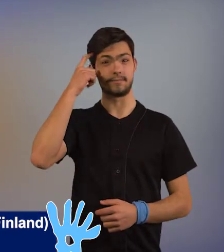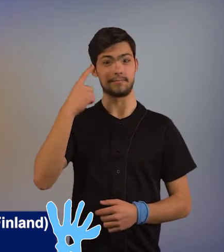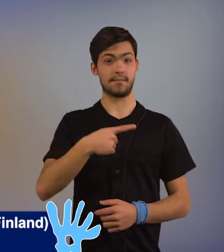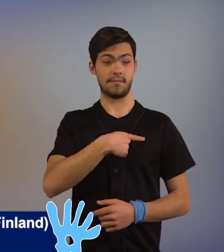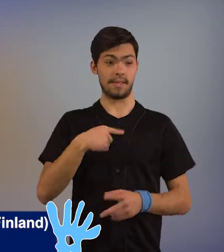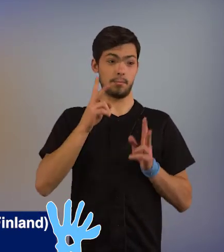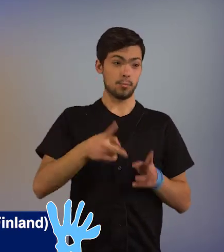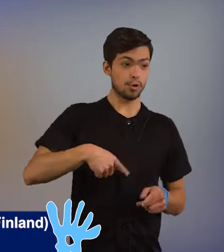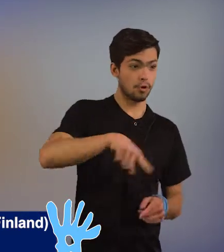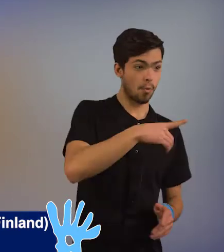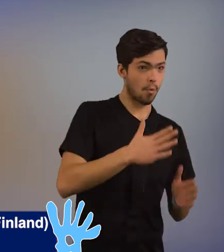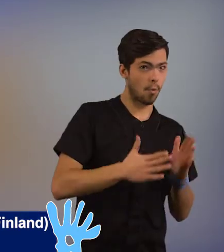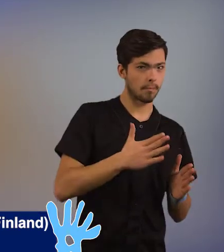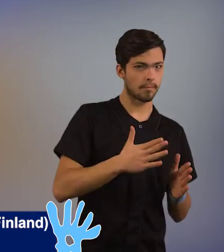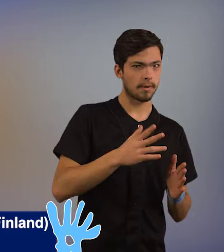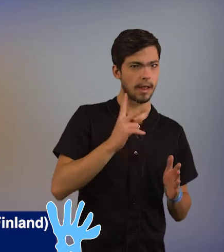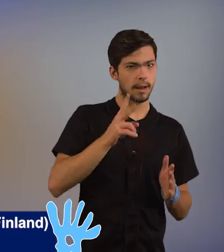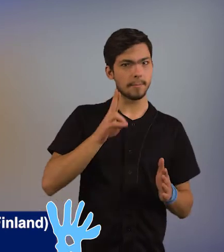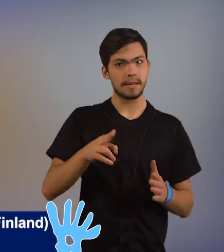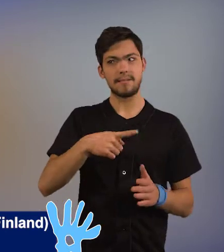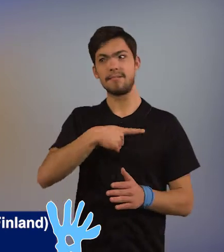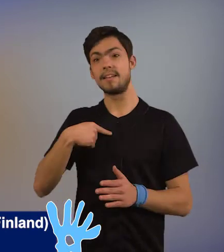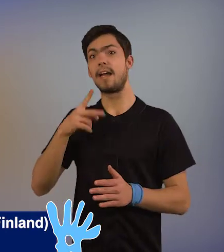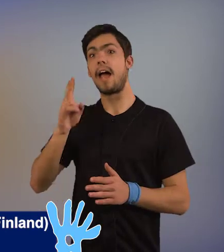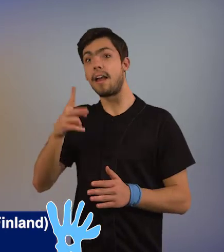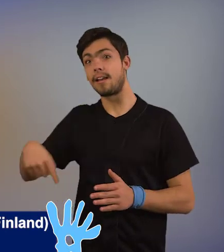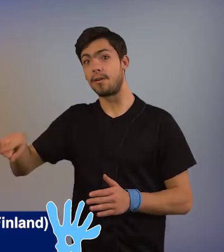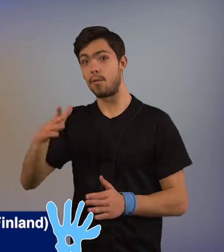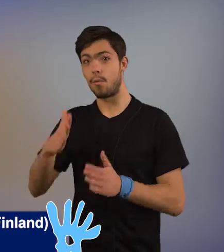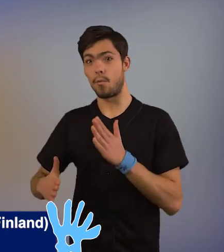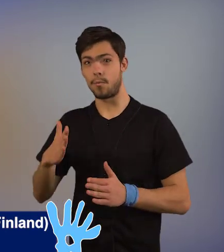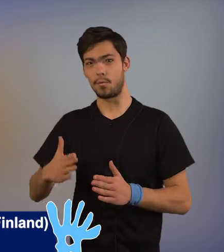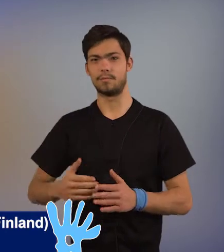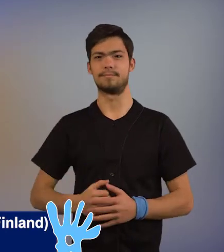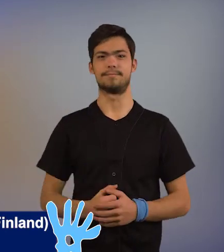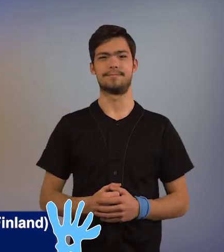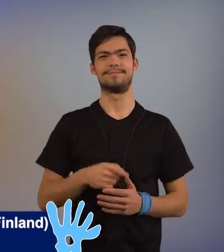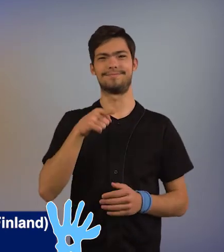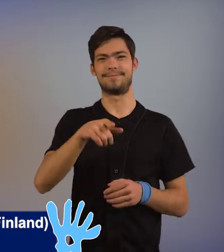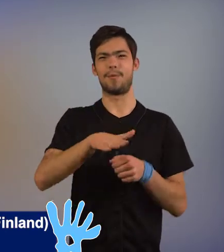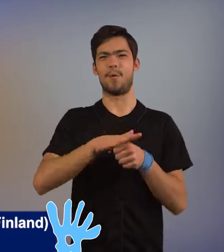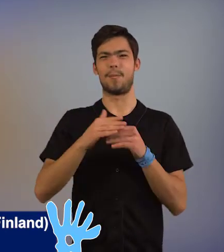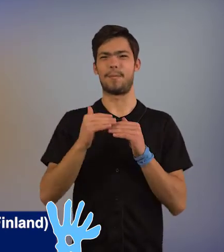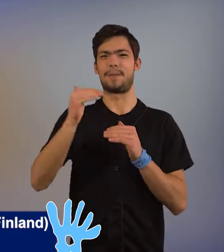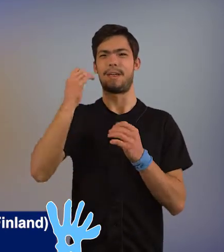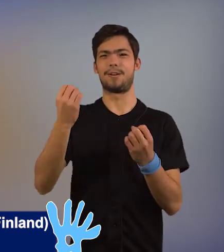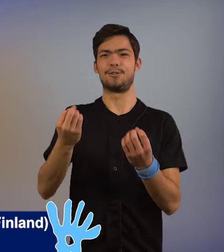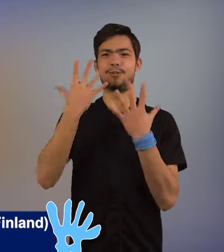stora ödesfrågor är vårt förhållande till artificiell intelligens. En fråga som blir allt mer brännande och som